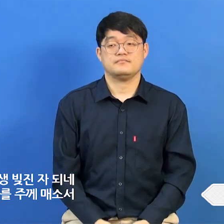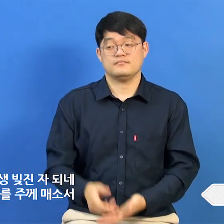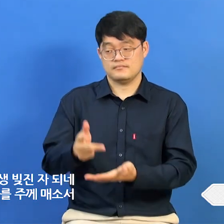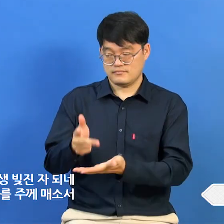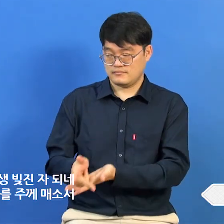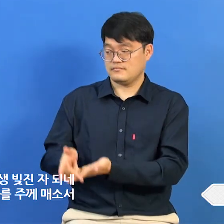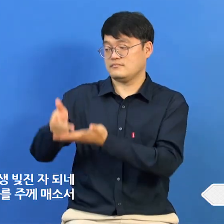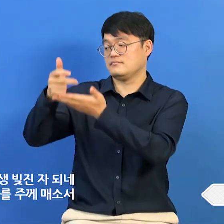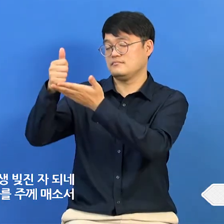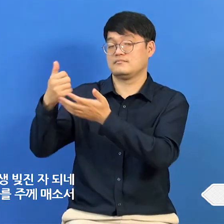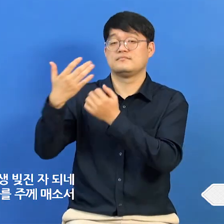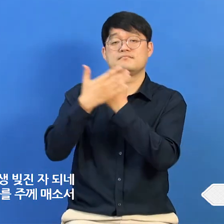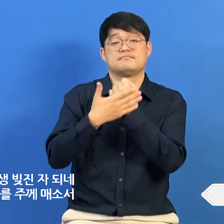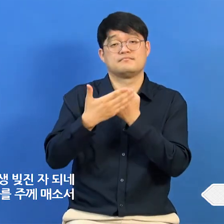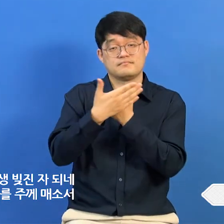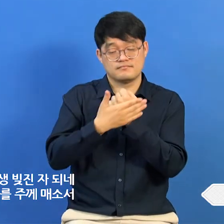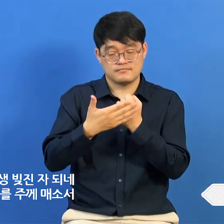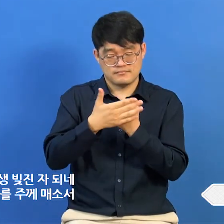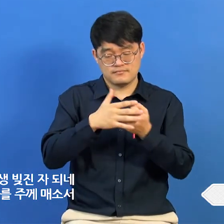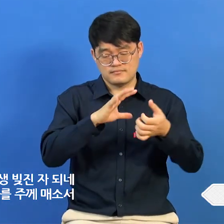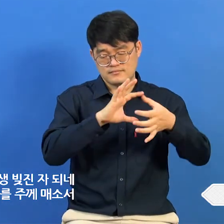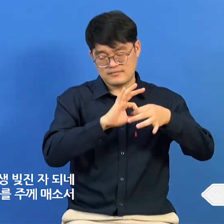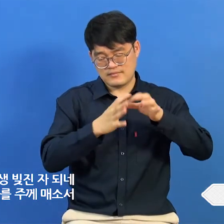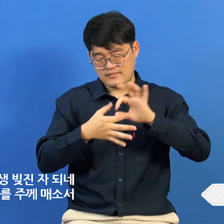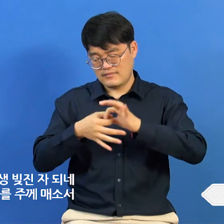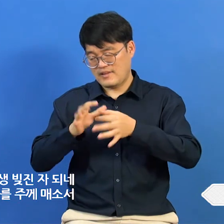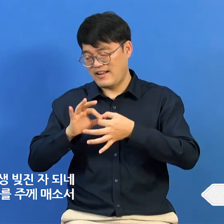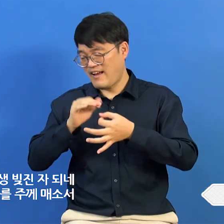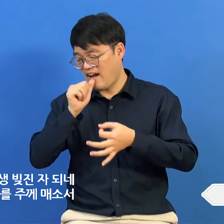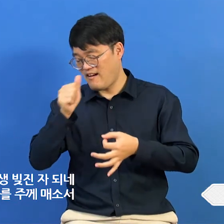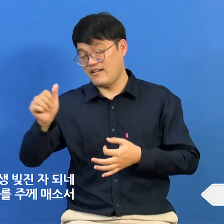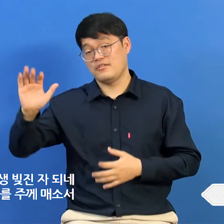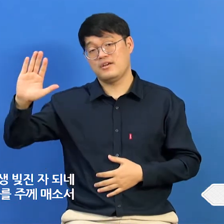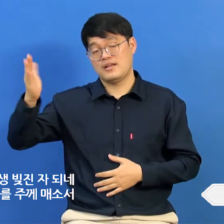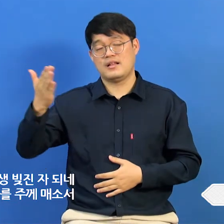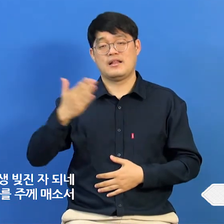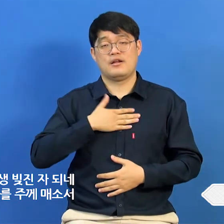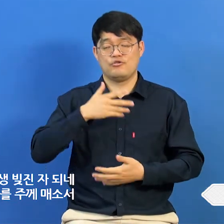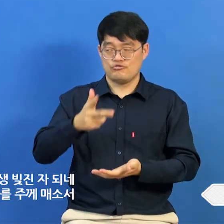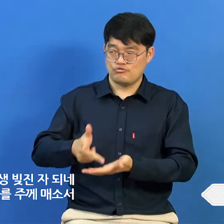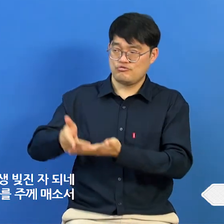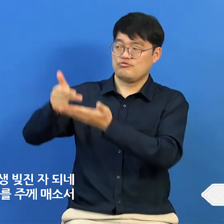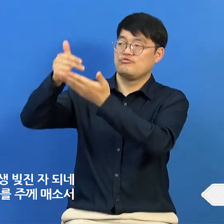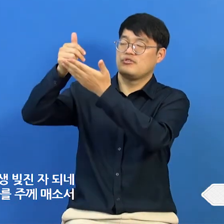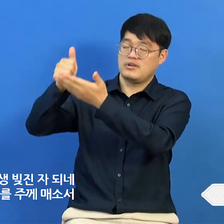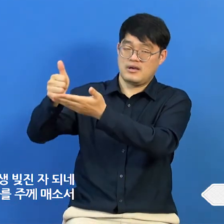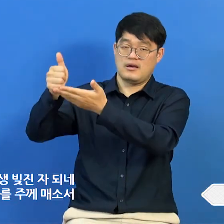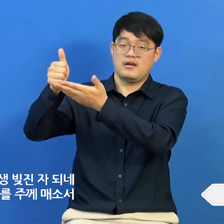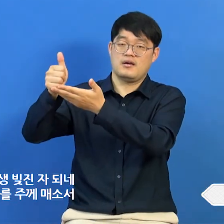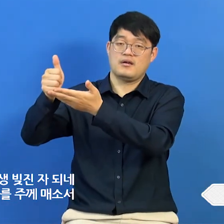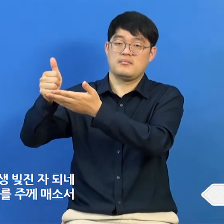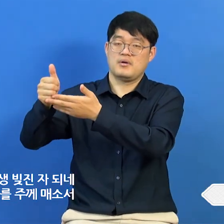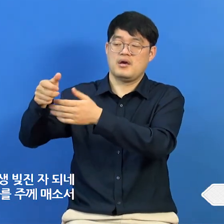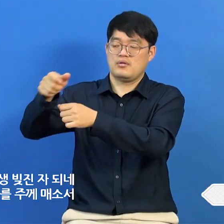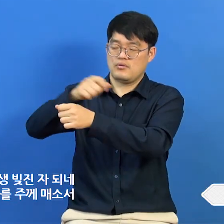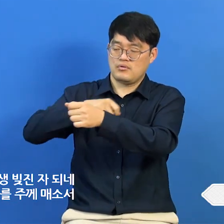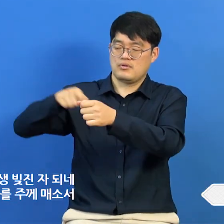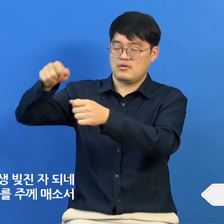주의 은혜 사슬 되사 나를